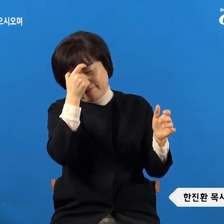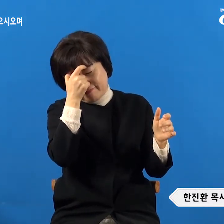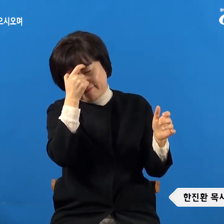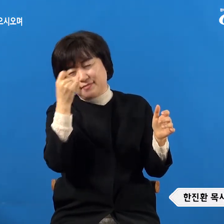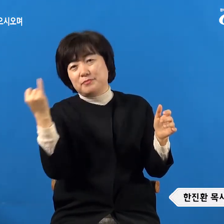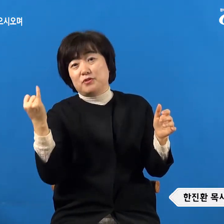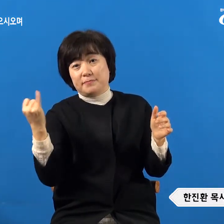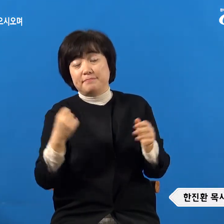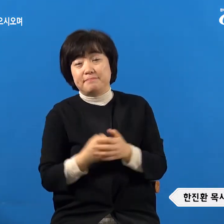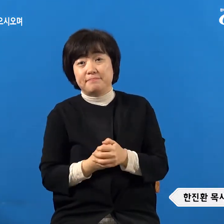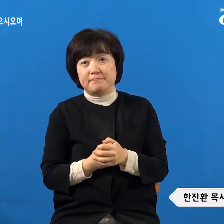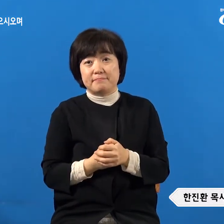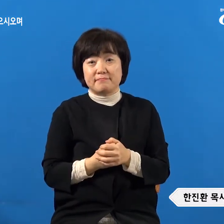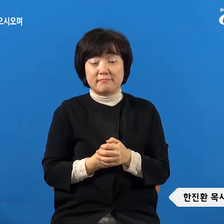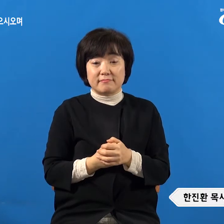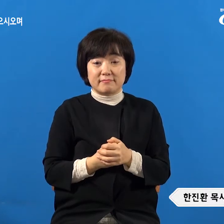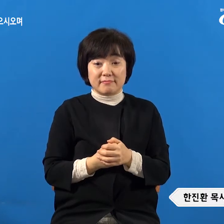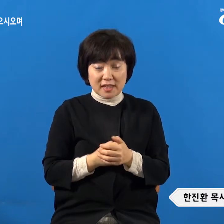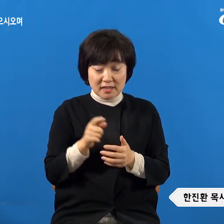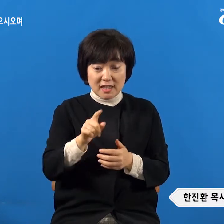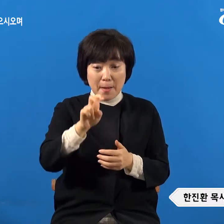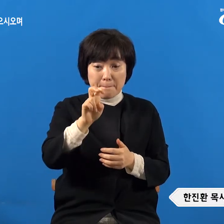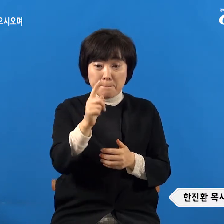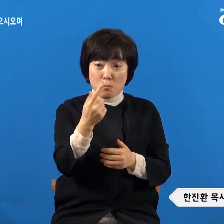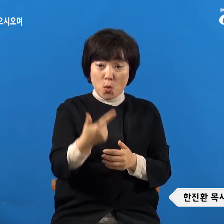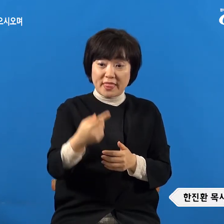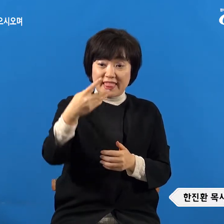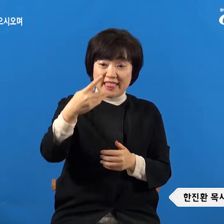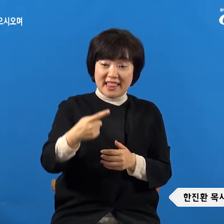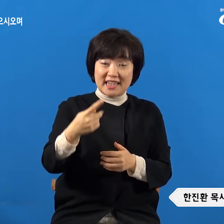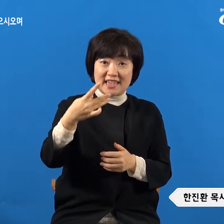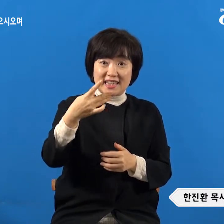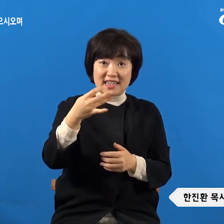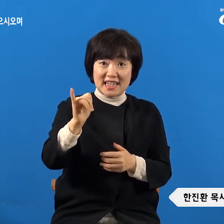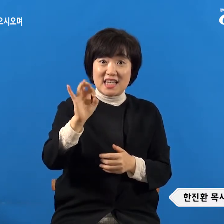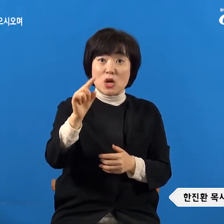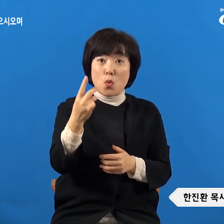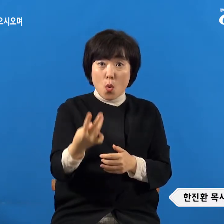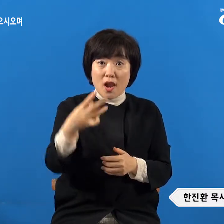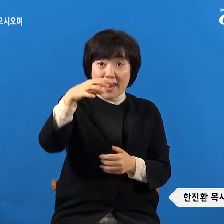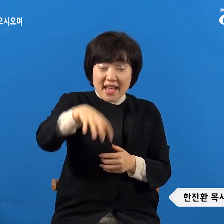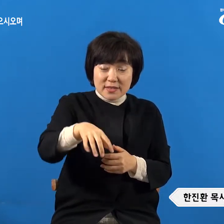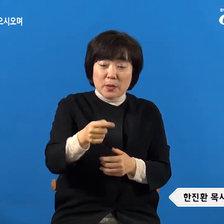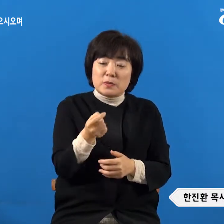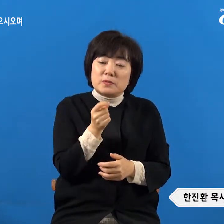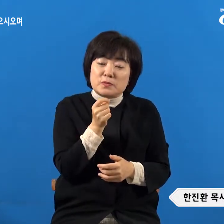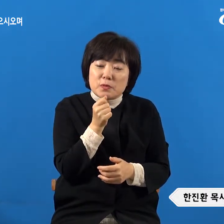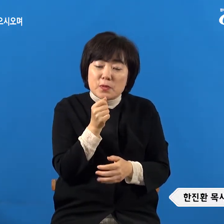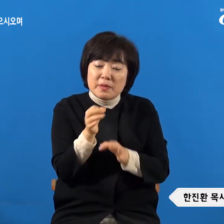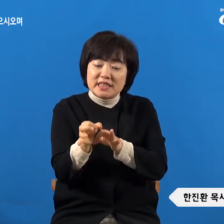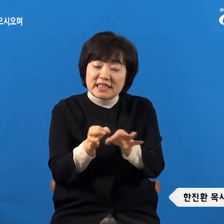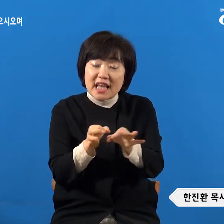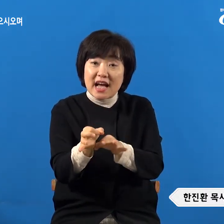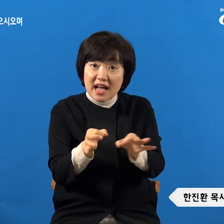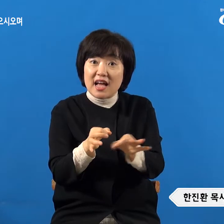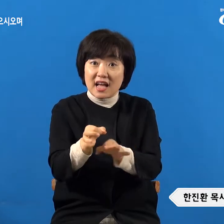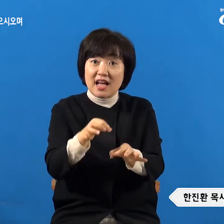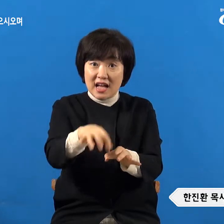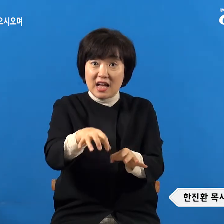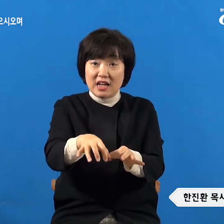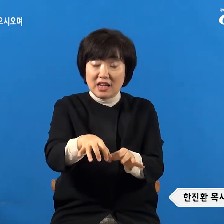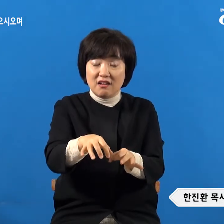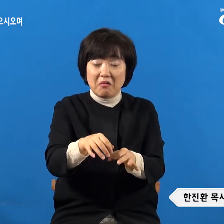한번 그 가정은 이 몬트리올에서 조그만 식품 가게를 하고 있었는데 장사는 곧잘